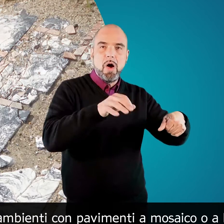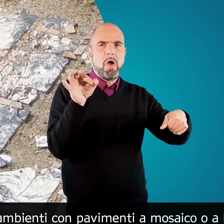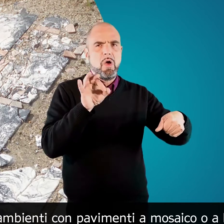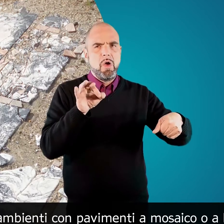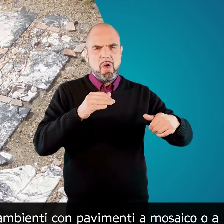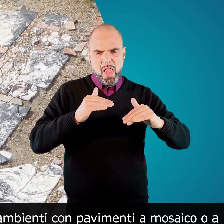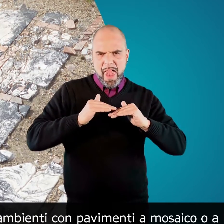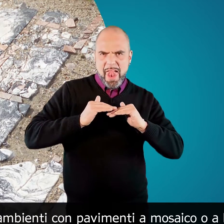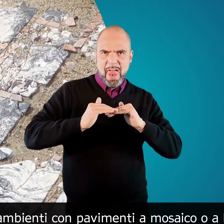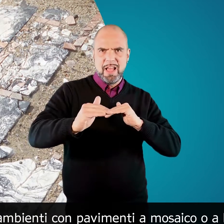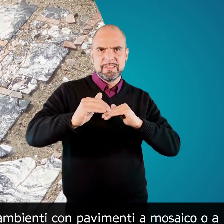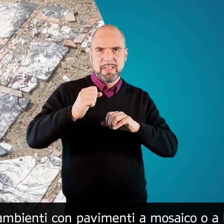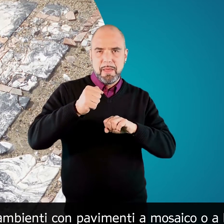O a lastre di marmo